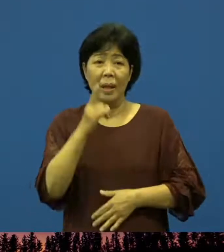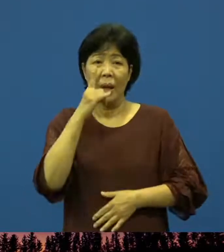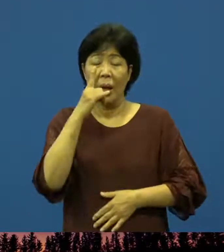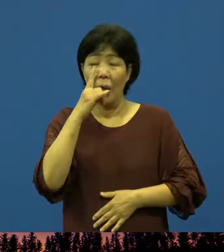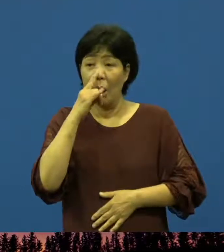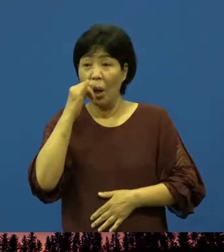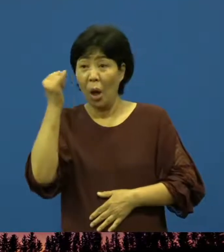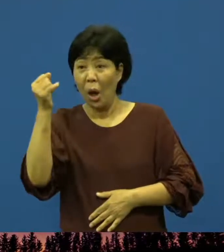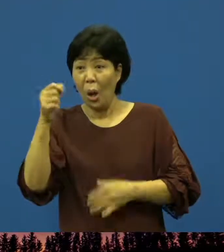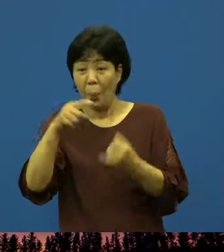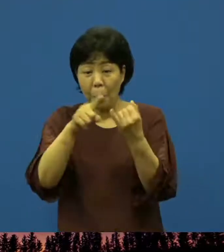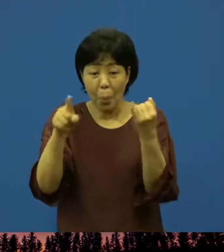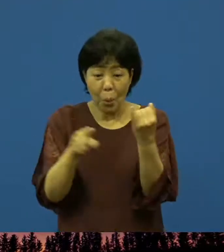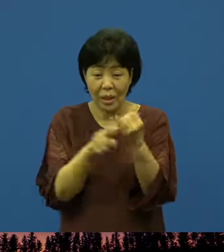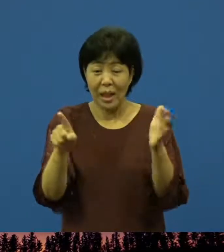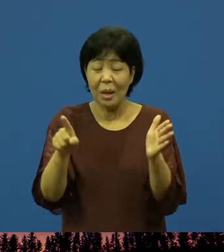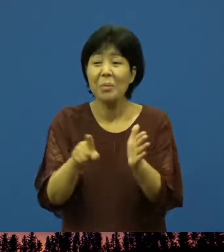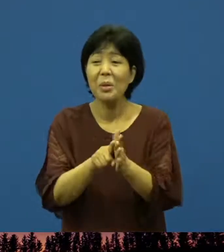모태.